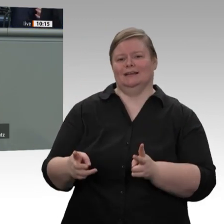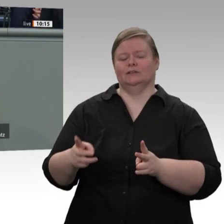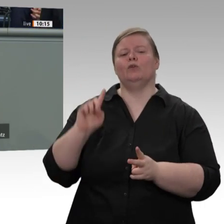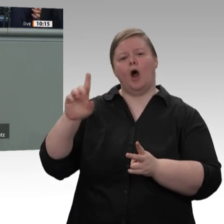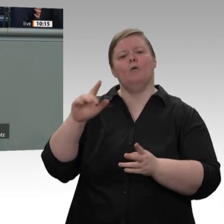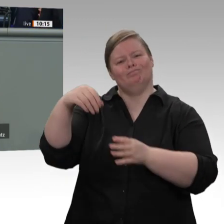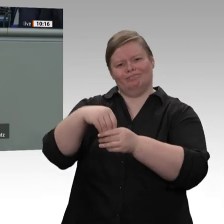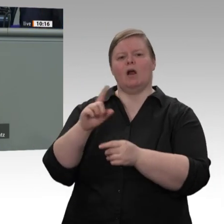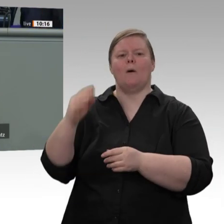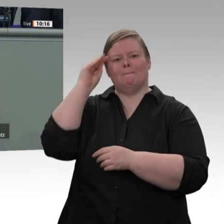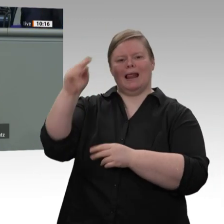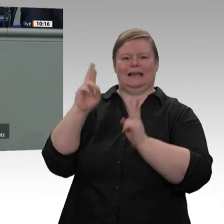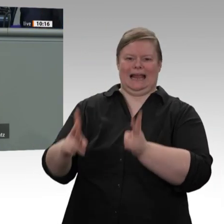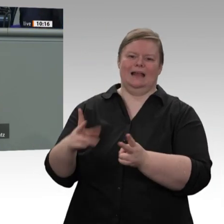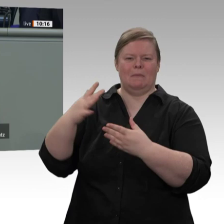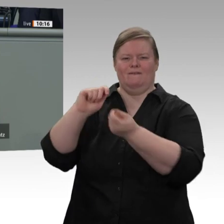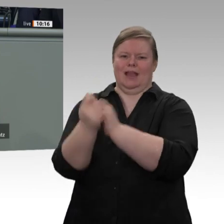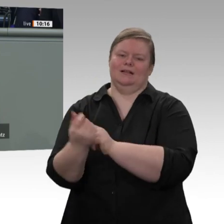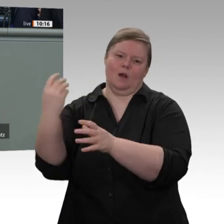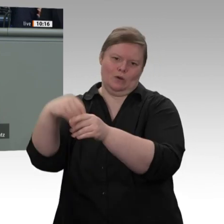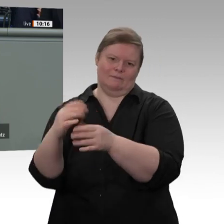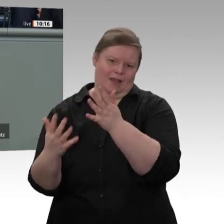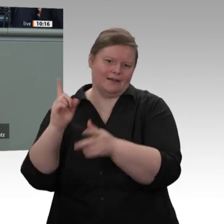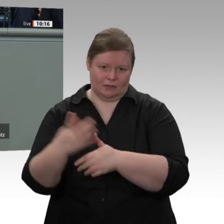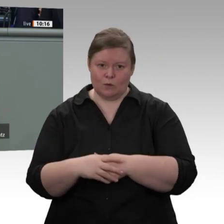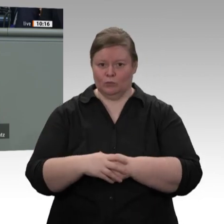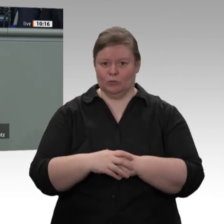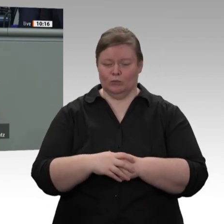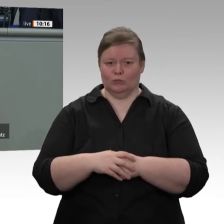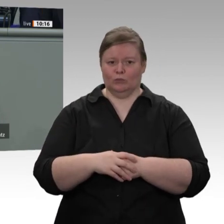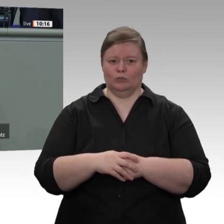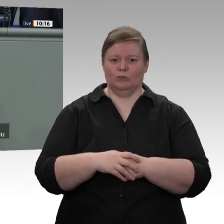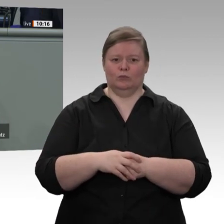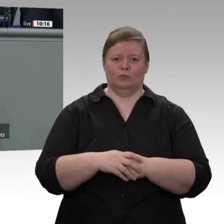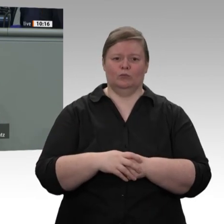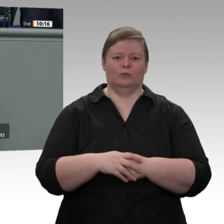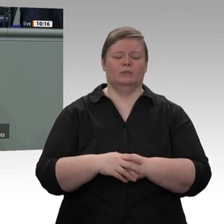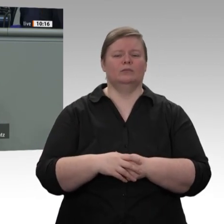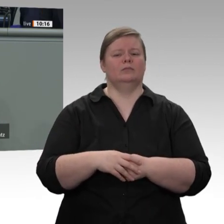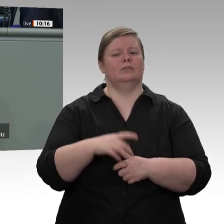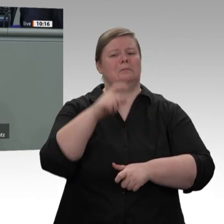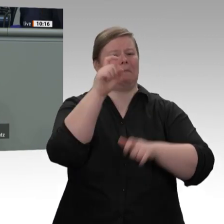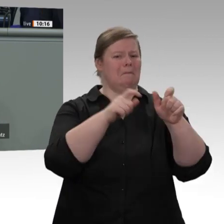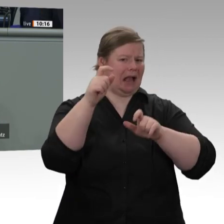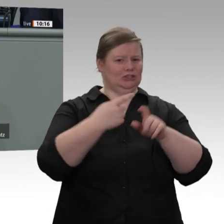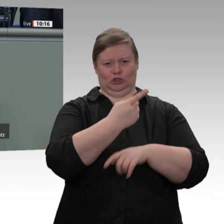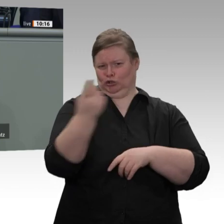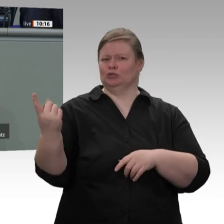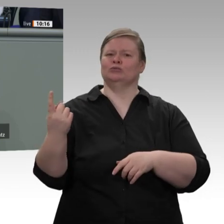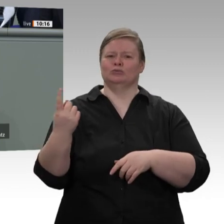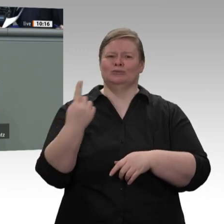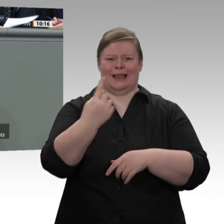sorgen, dass sich niemand mundtot machen lässt durch solche Angriffe. Das ist unser aller Verantwortung. In diesem